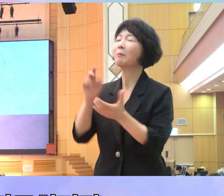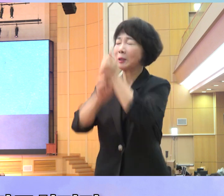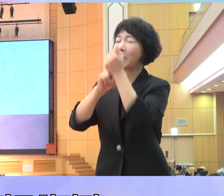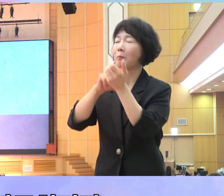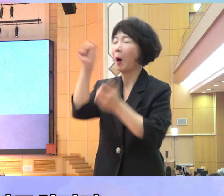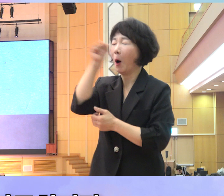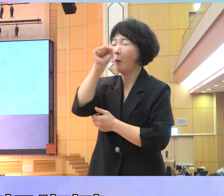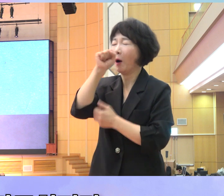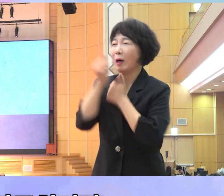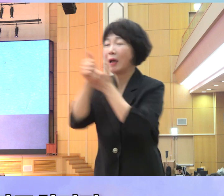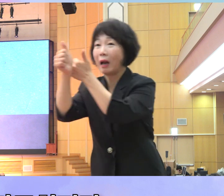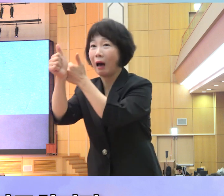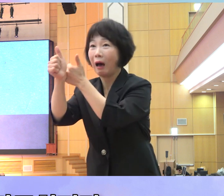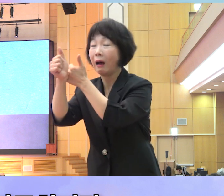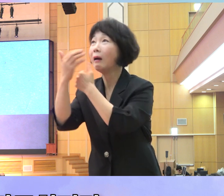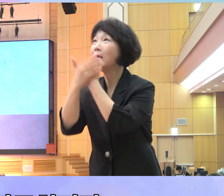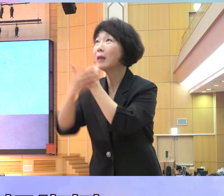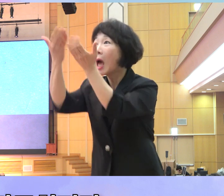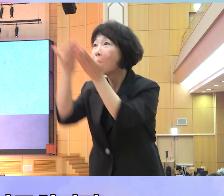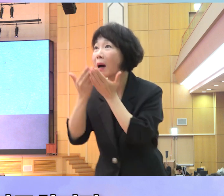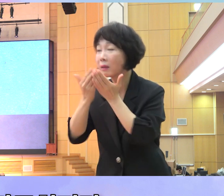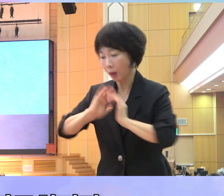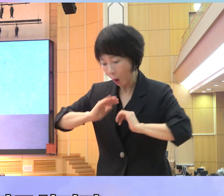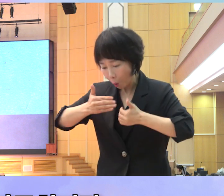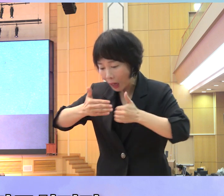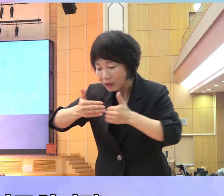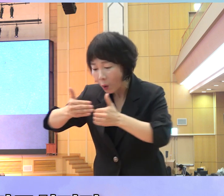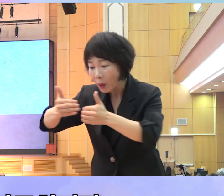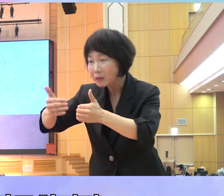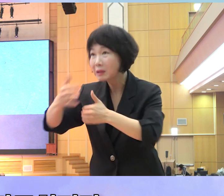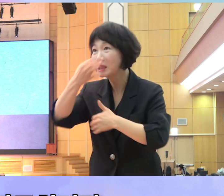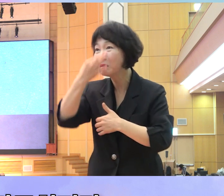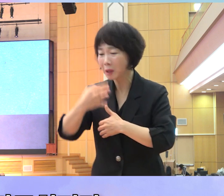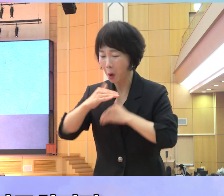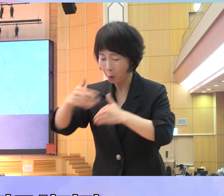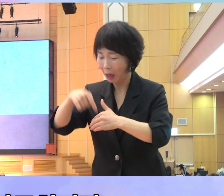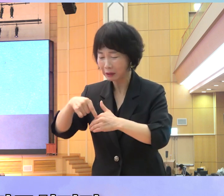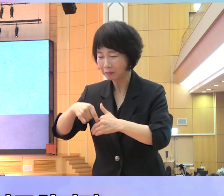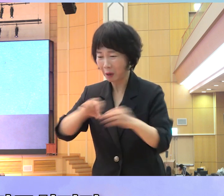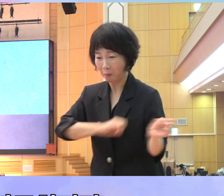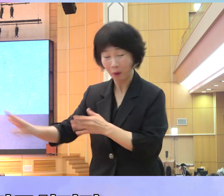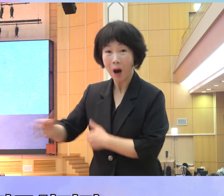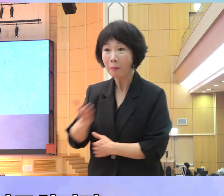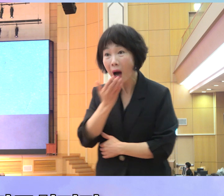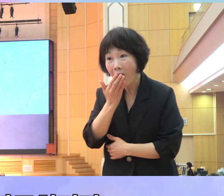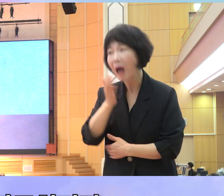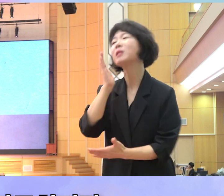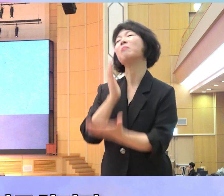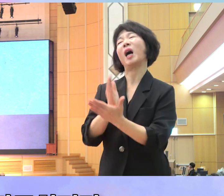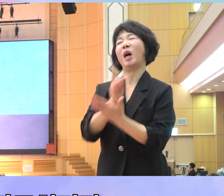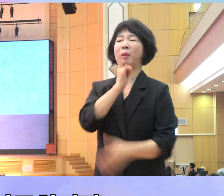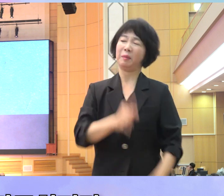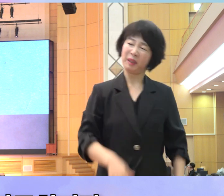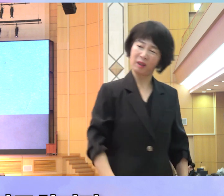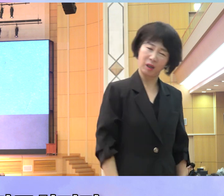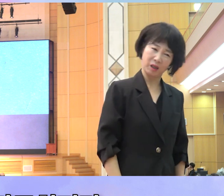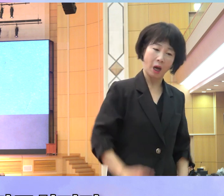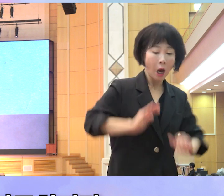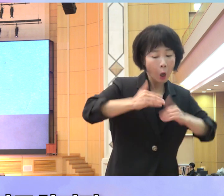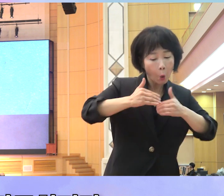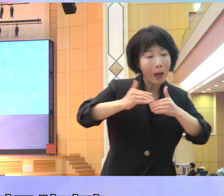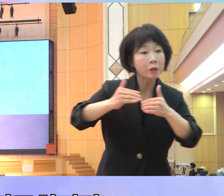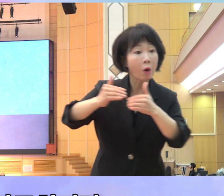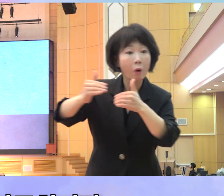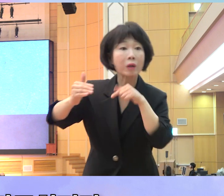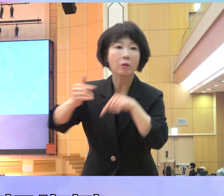은혜만 바라고 우리가 그 은혜를 받기까지의 그 과정들, 은혜를 받고 난 이후의 그런 삶들은 과연 우리는 어떻게